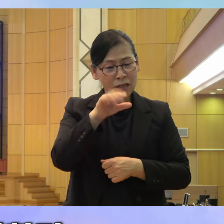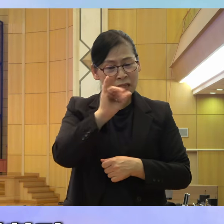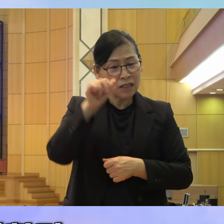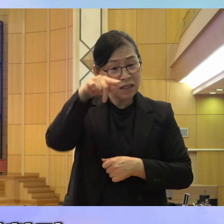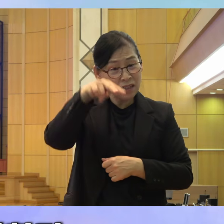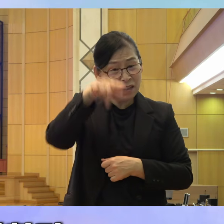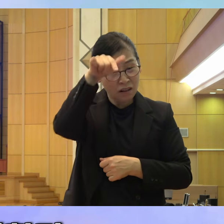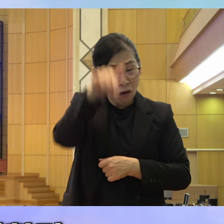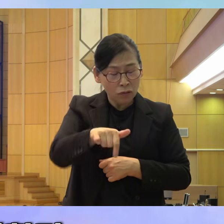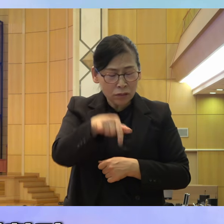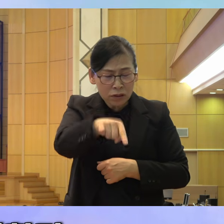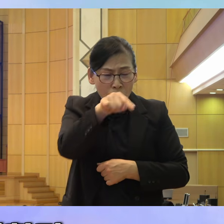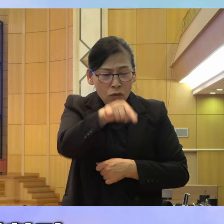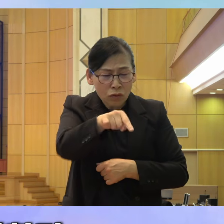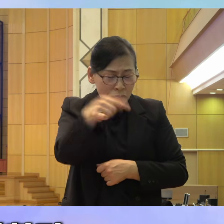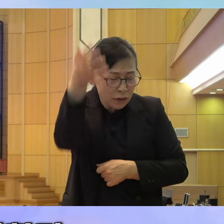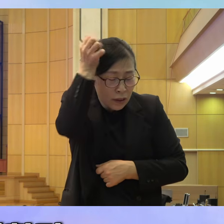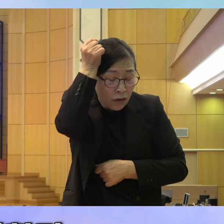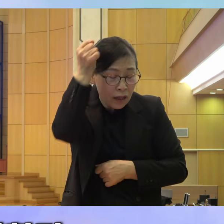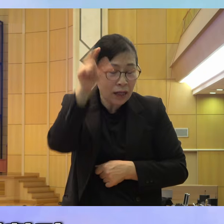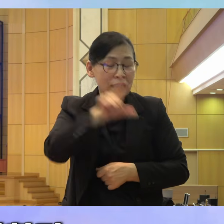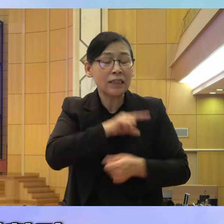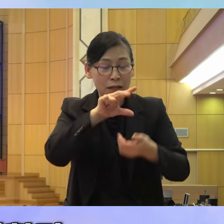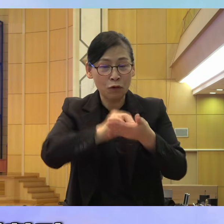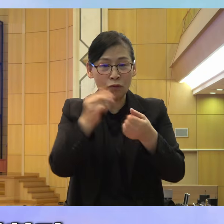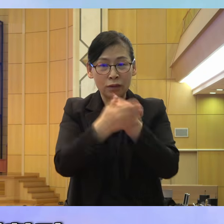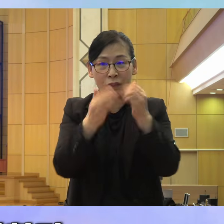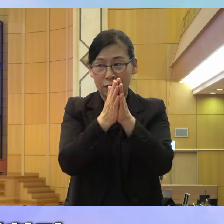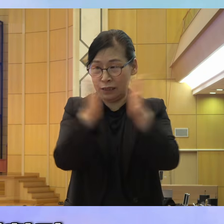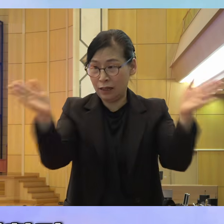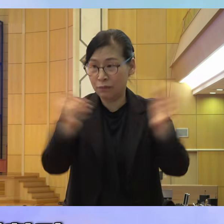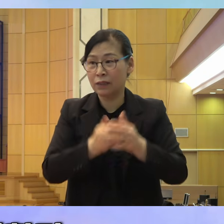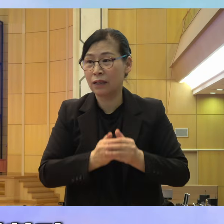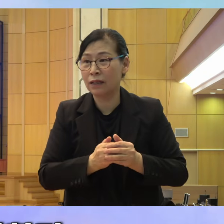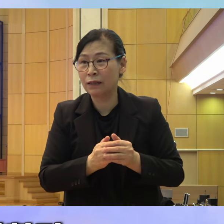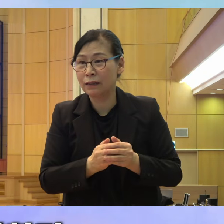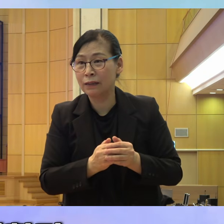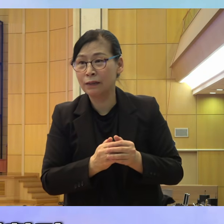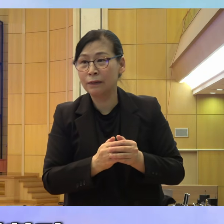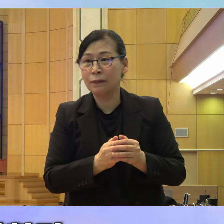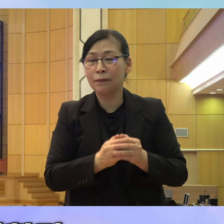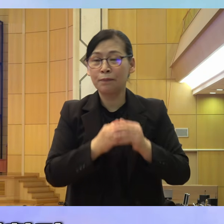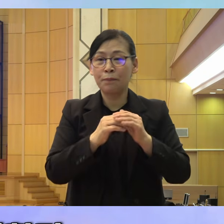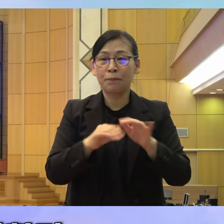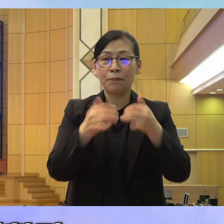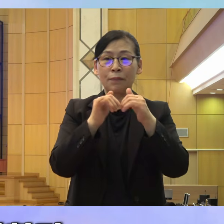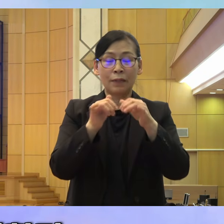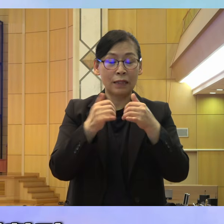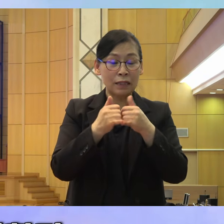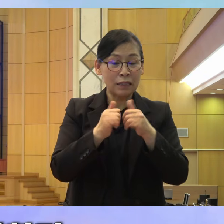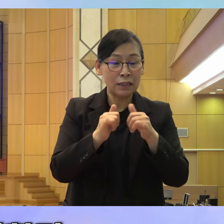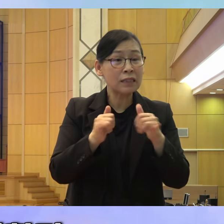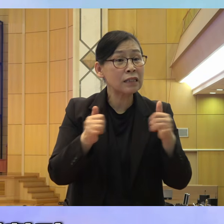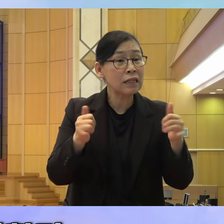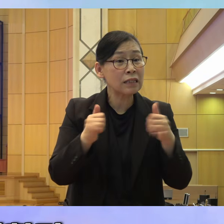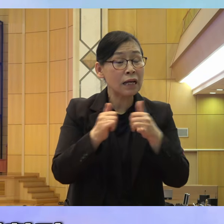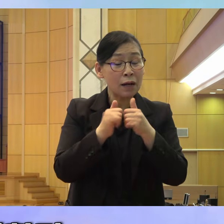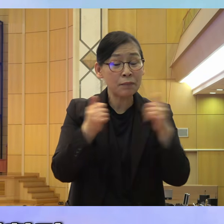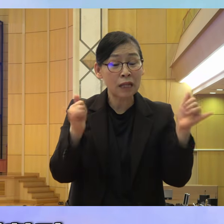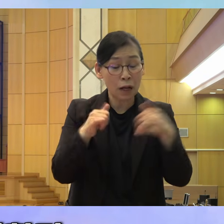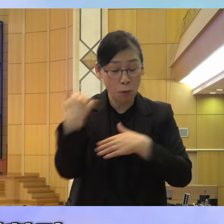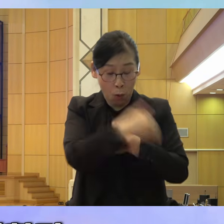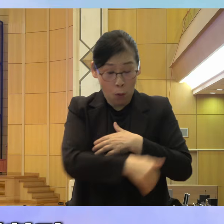이것을 기억하라는 제목하에 함께 은혜를 나누겠습니다. 사람의 실체는